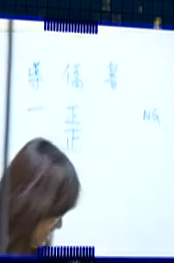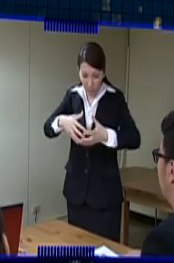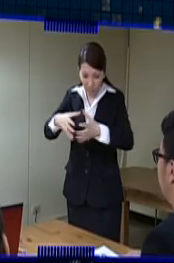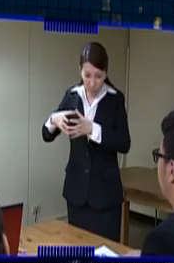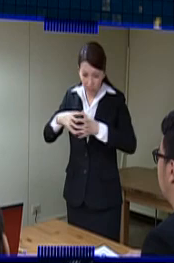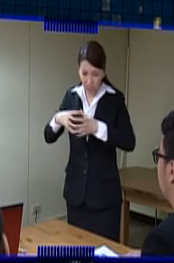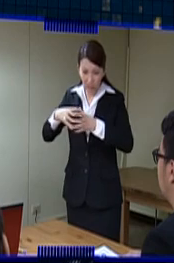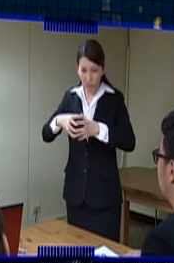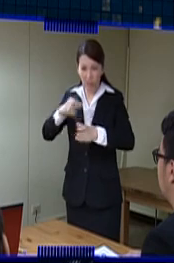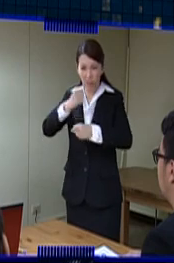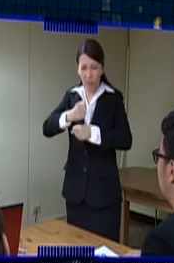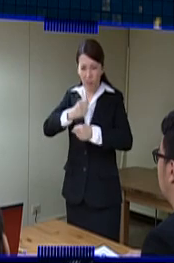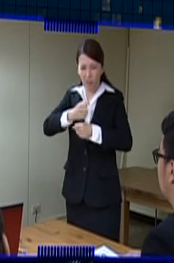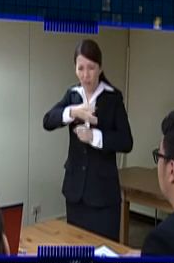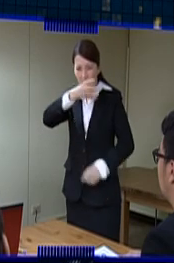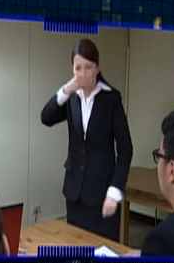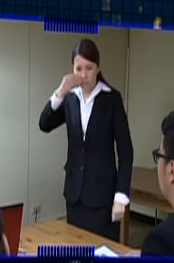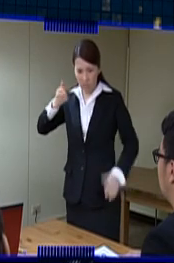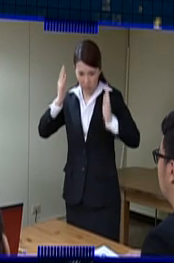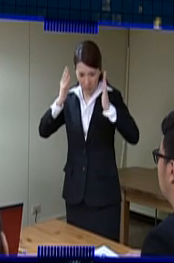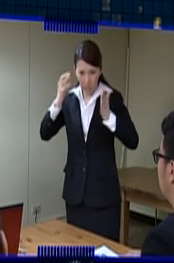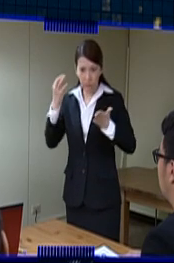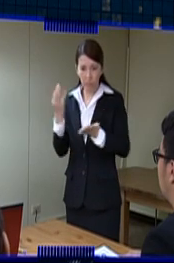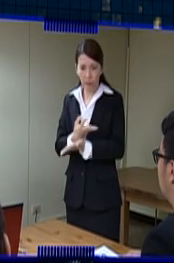是你不可以说我们团队不够认真。